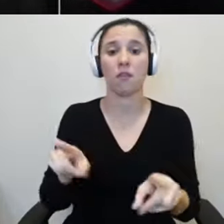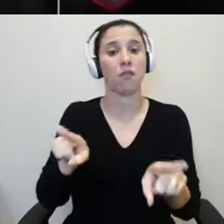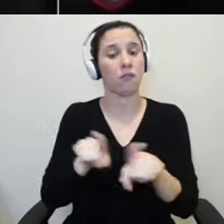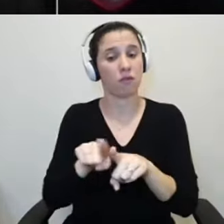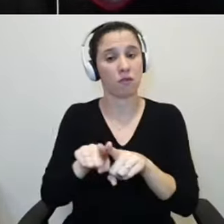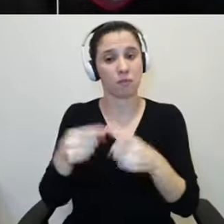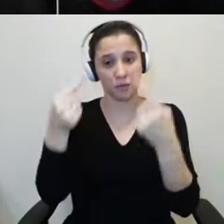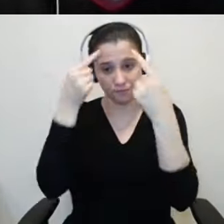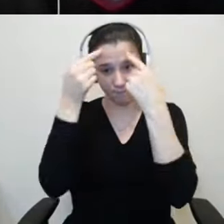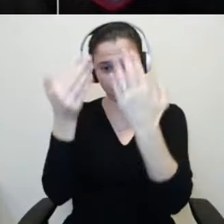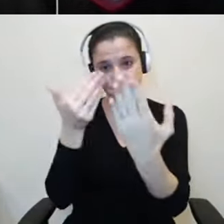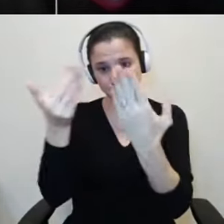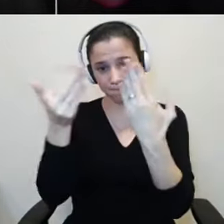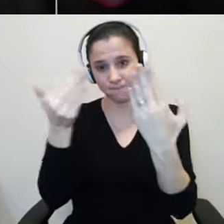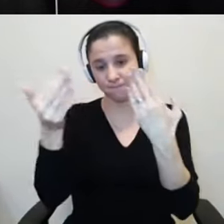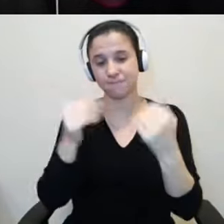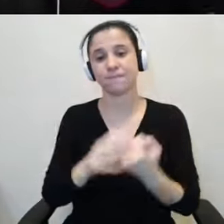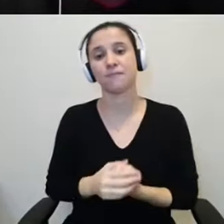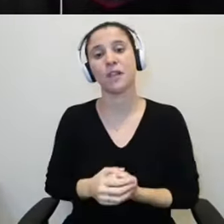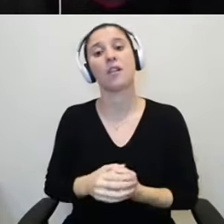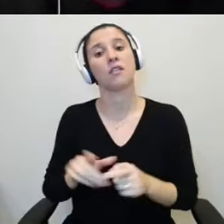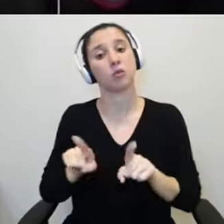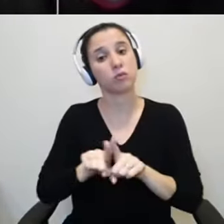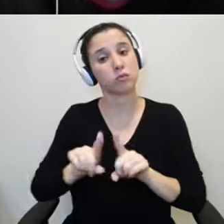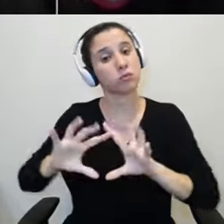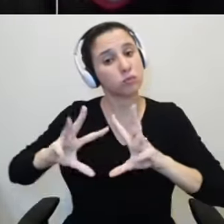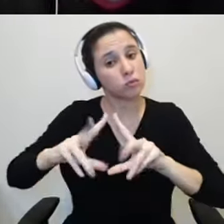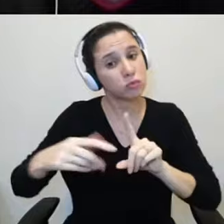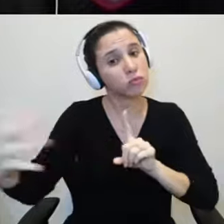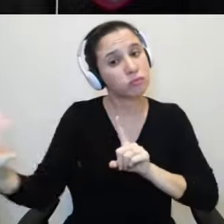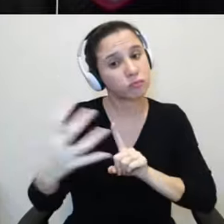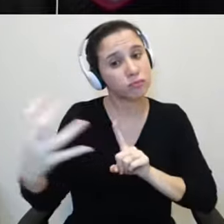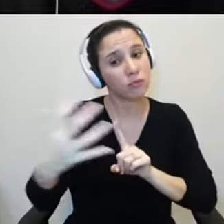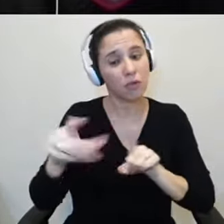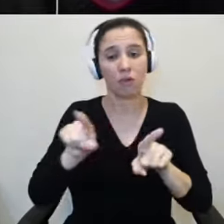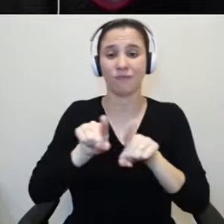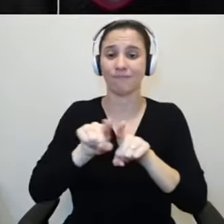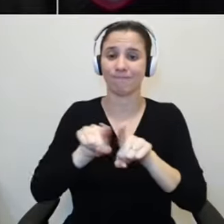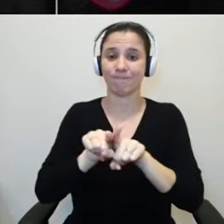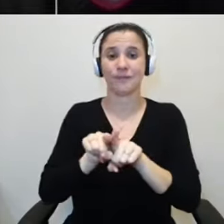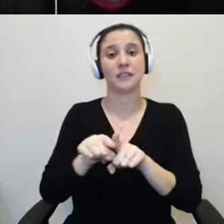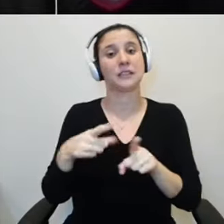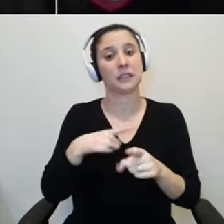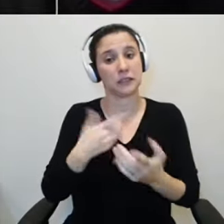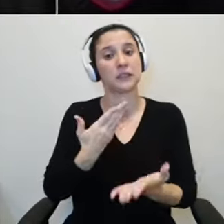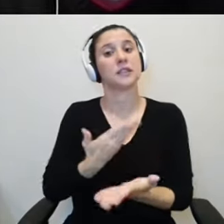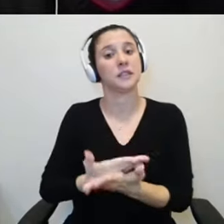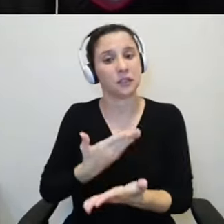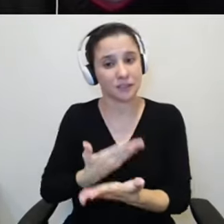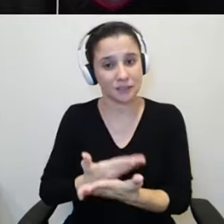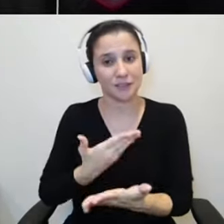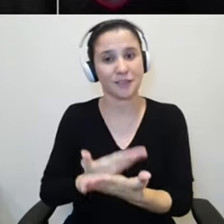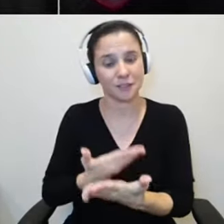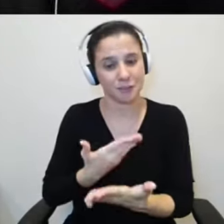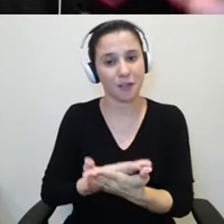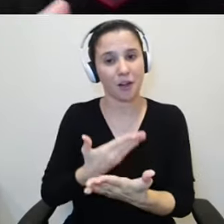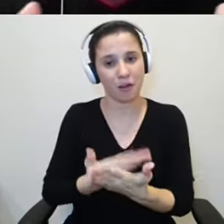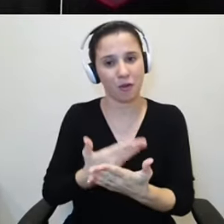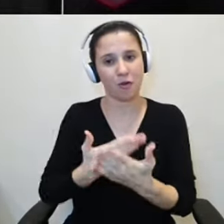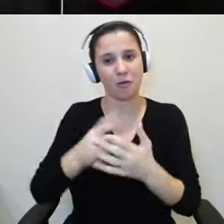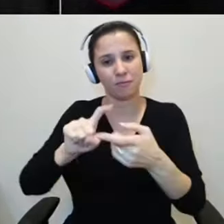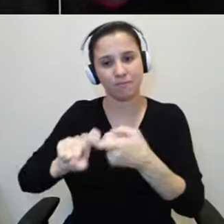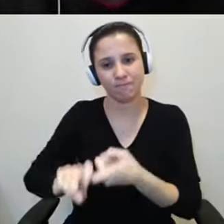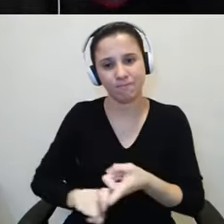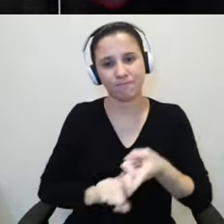isso envolve um impacto muito grande. E também tem o impacto das aulas. Nós tivemos aí um bom tempo de aulas suspensas. Então agora a